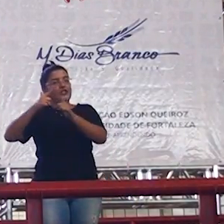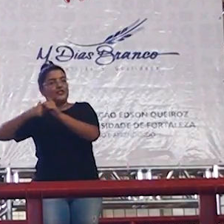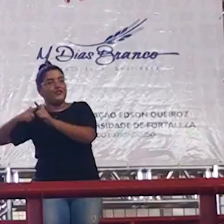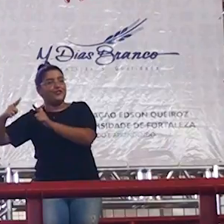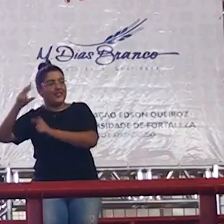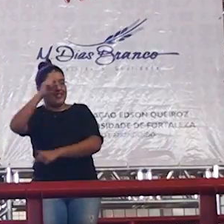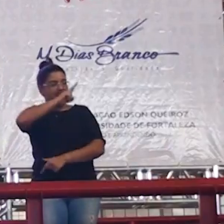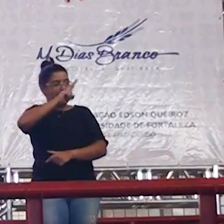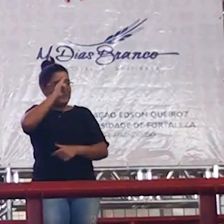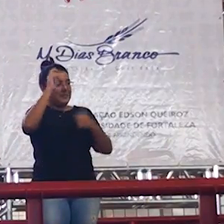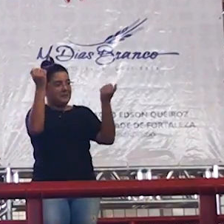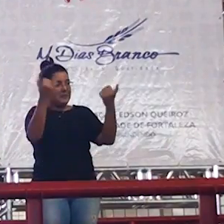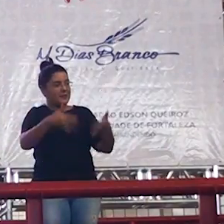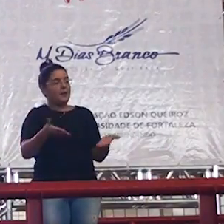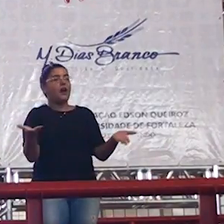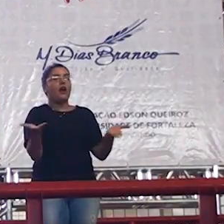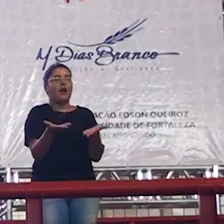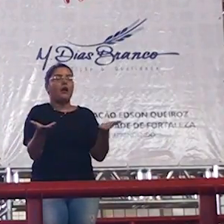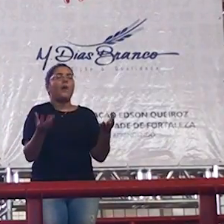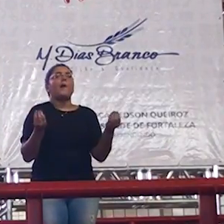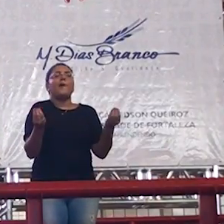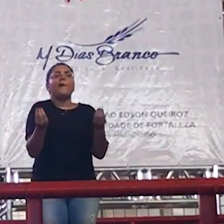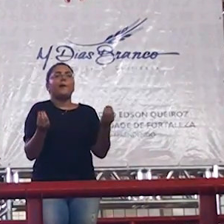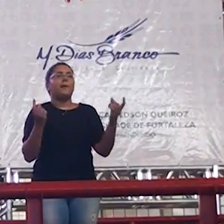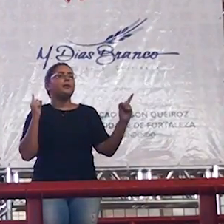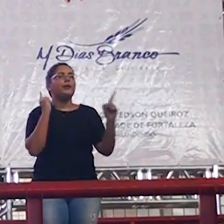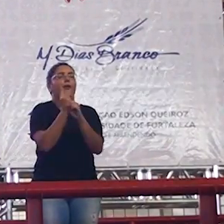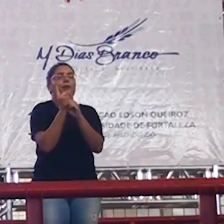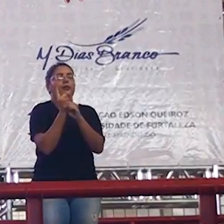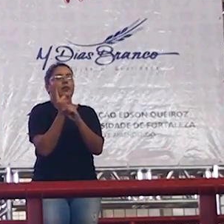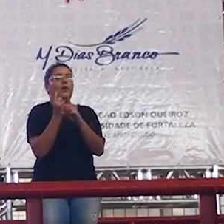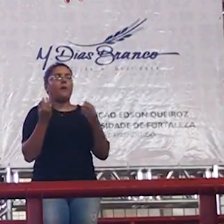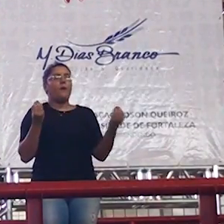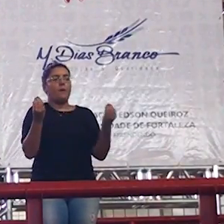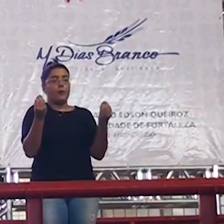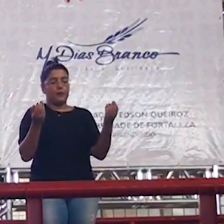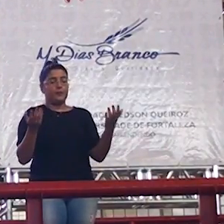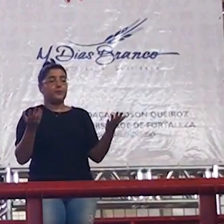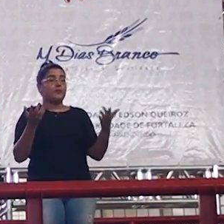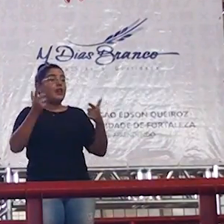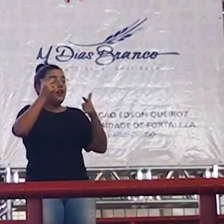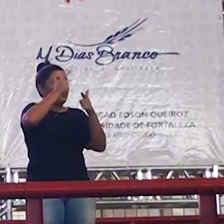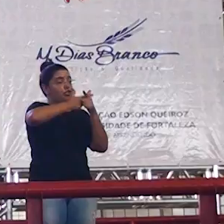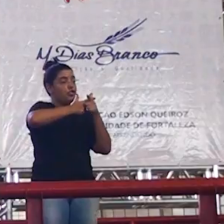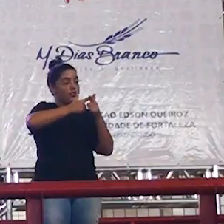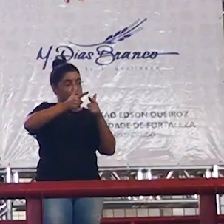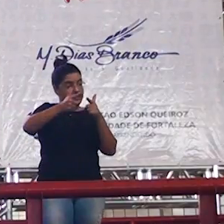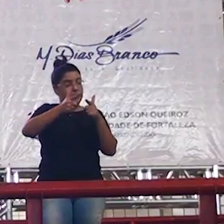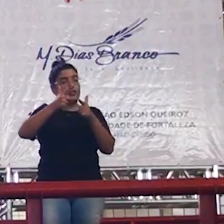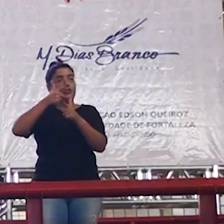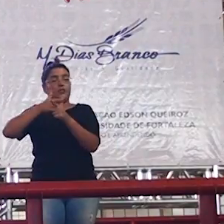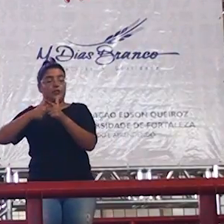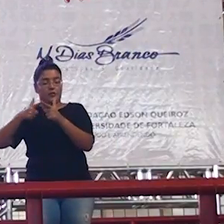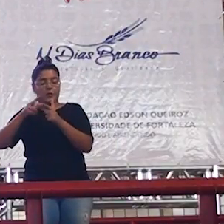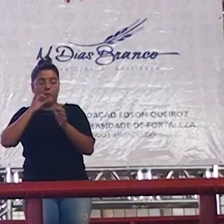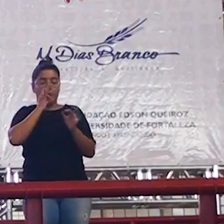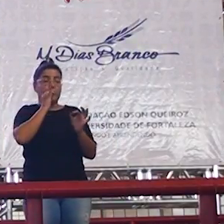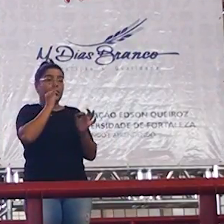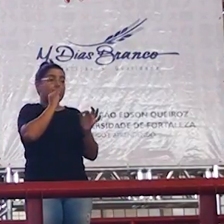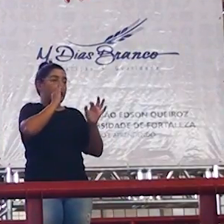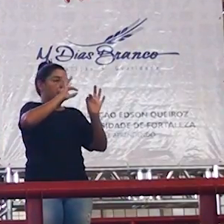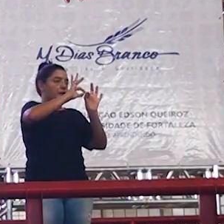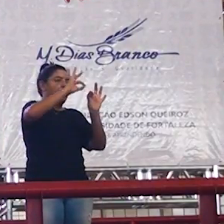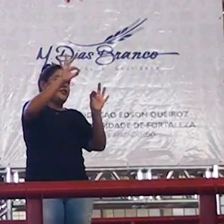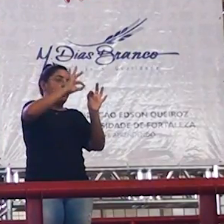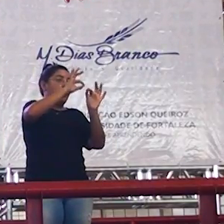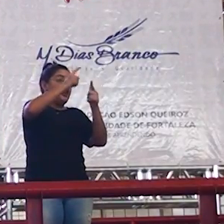proporcionalidade. E como é que eu encontro essa constante de proporcionalidade? Dividindo um lado pelo